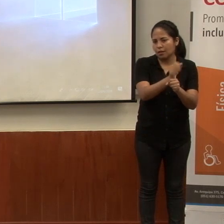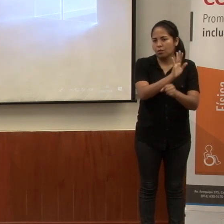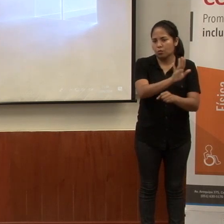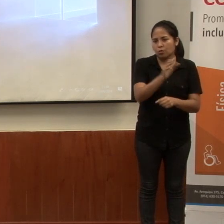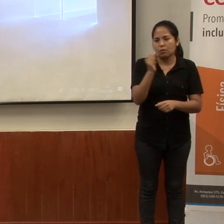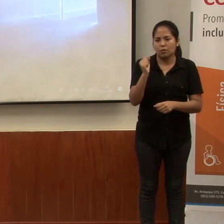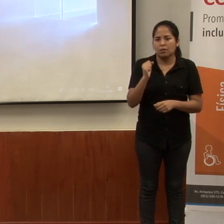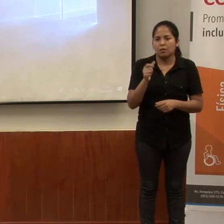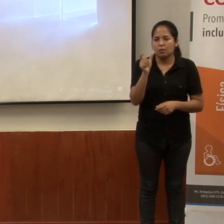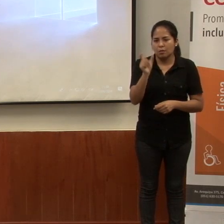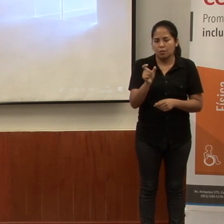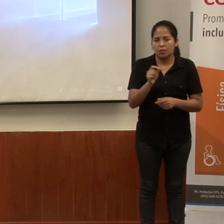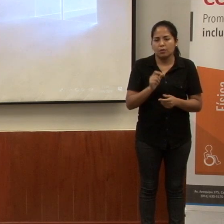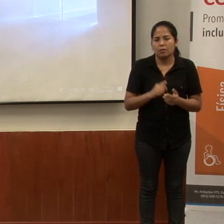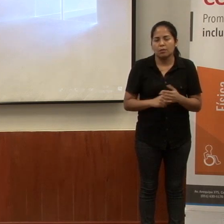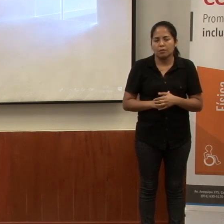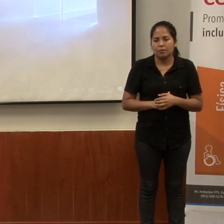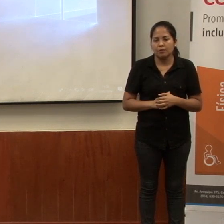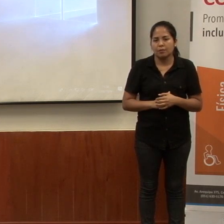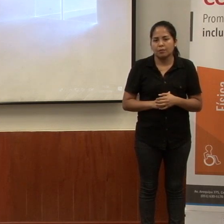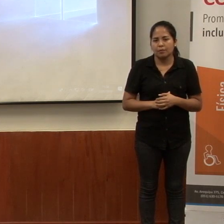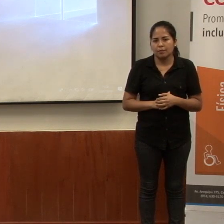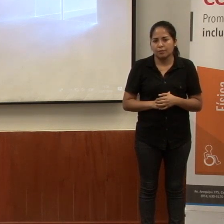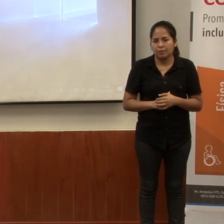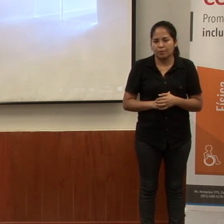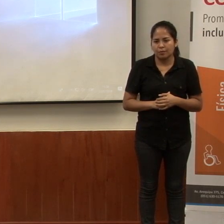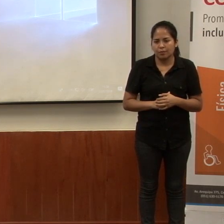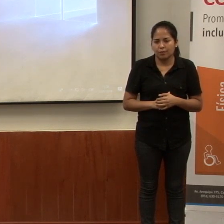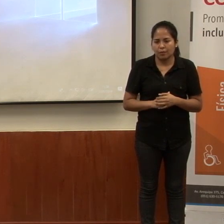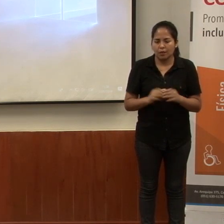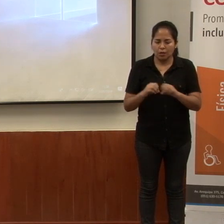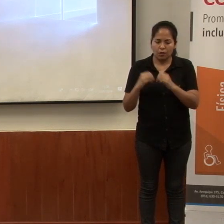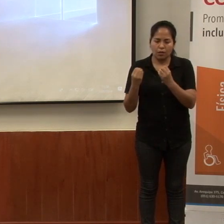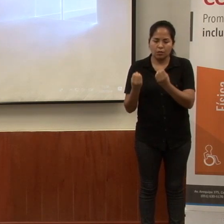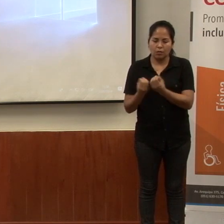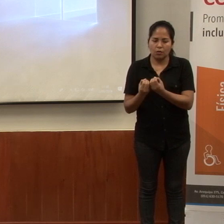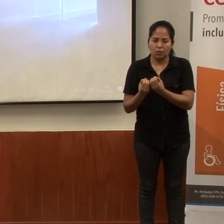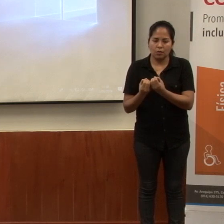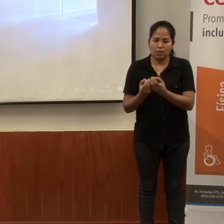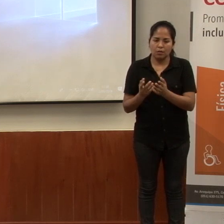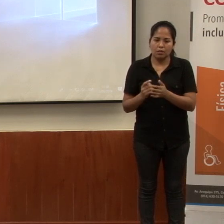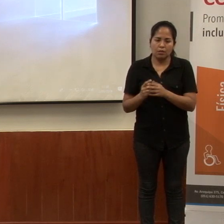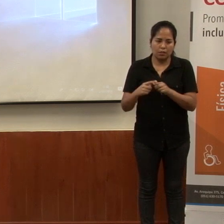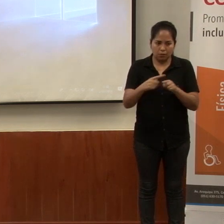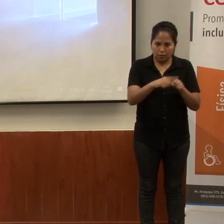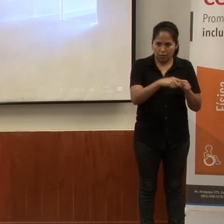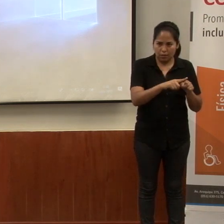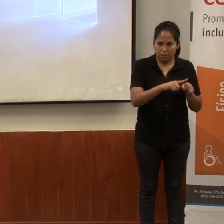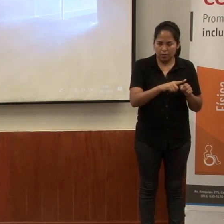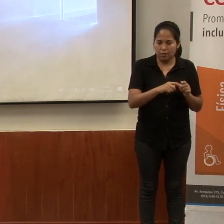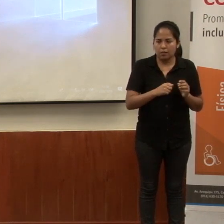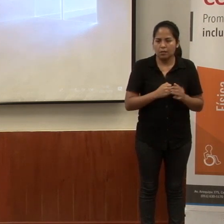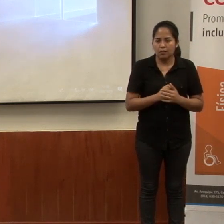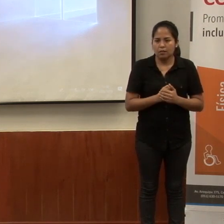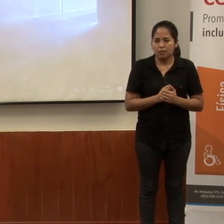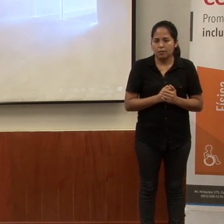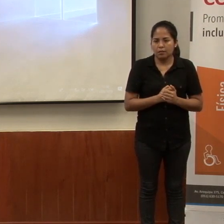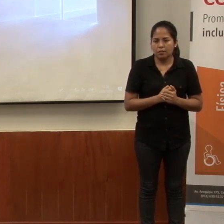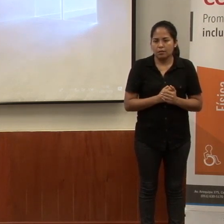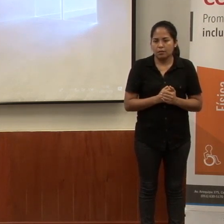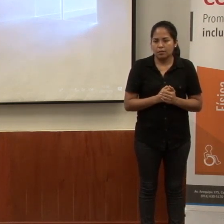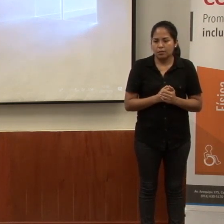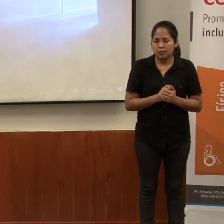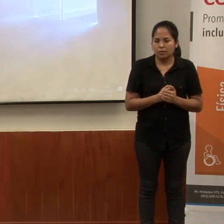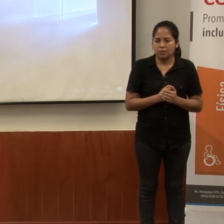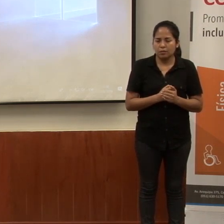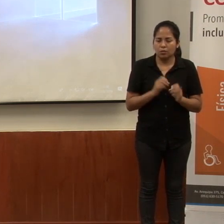mencionó, como parte de las organizaciones civiles, con las organizaciones no gubernamentales, los organismos no